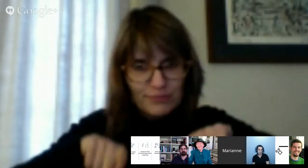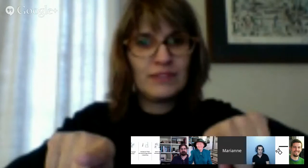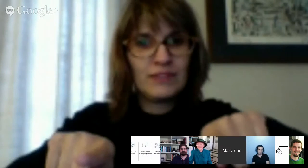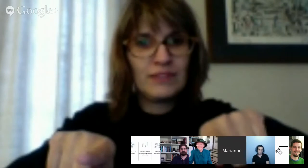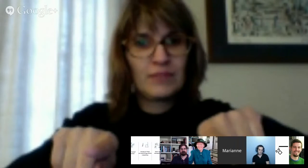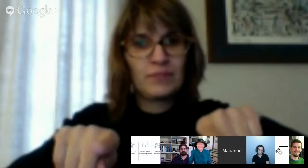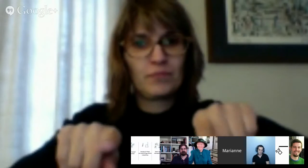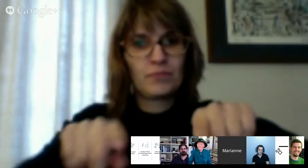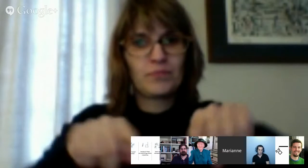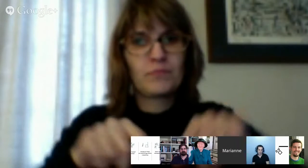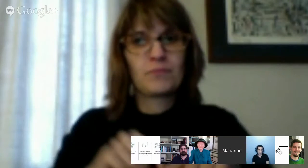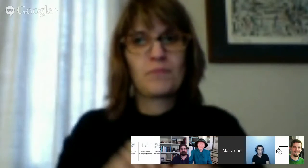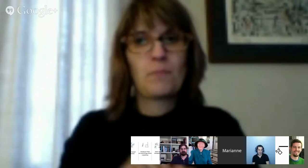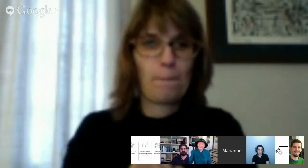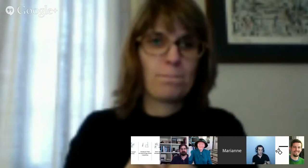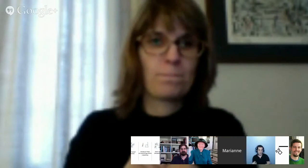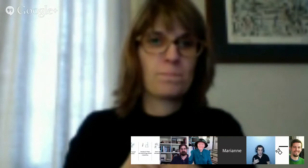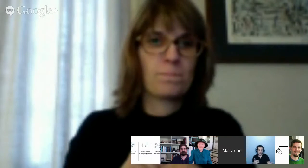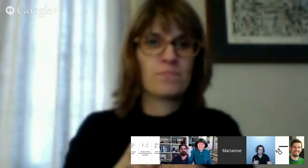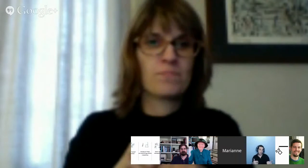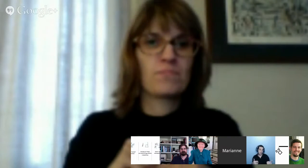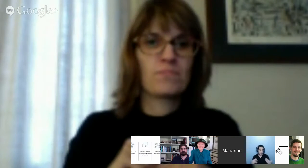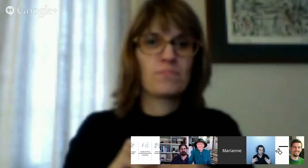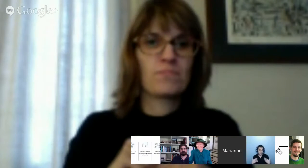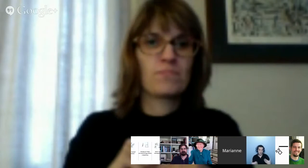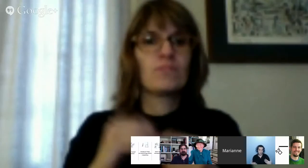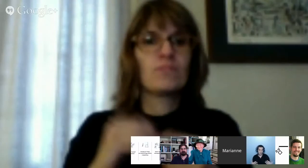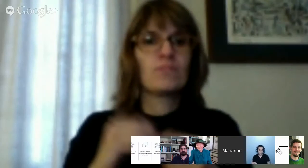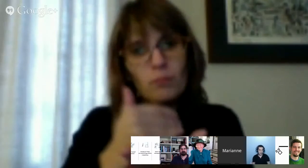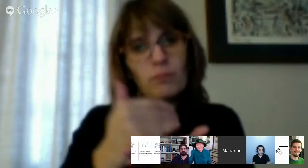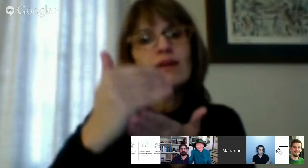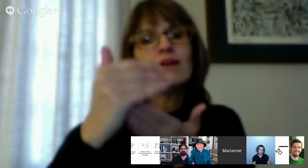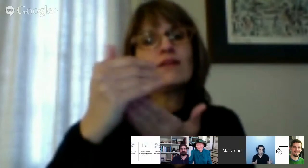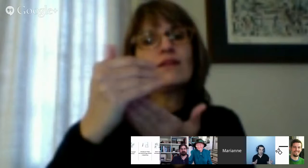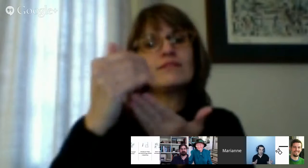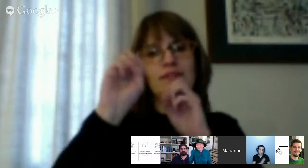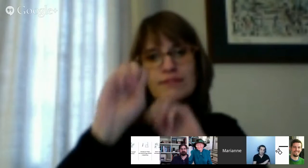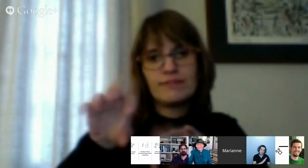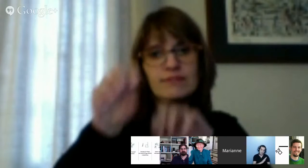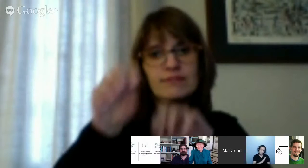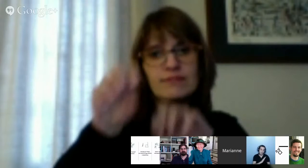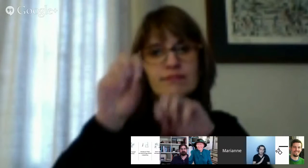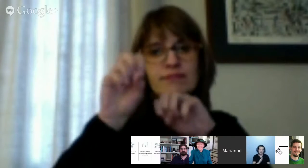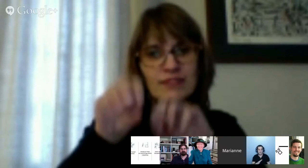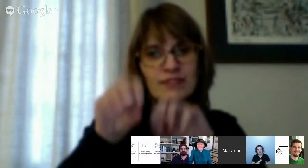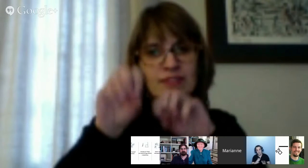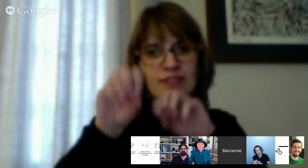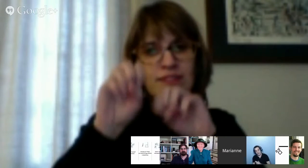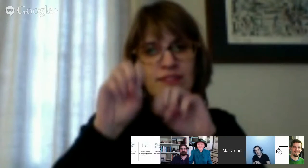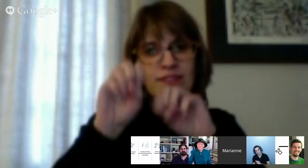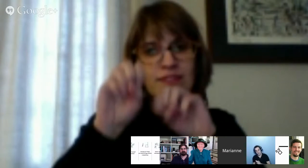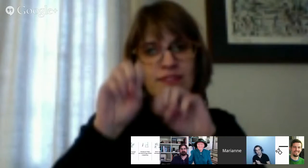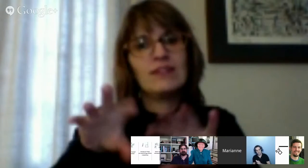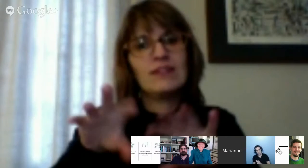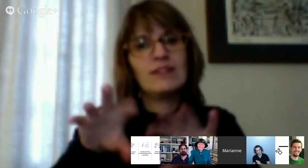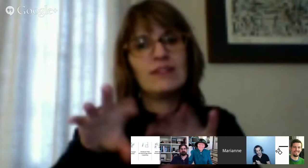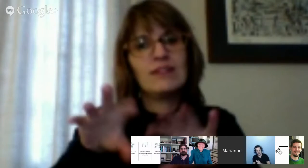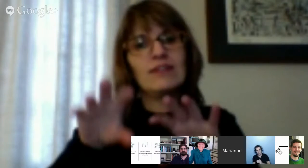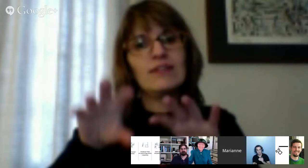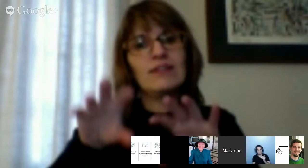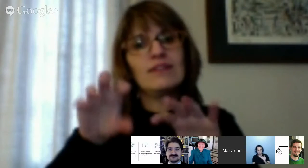Então, elas fizeram essa percepção. E nós tivemos esse olhar entre crianças surdas e crianças